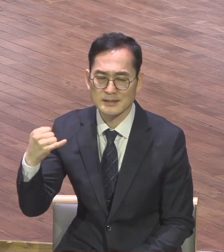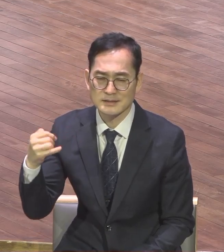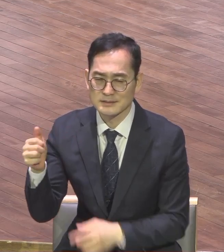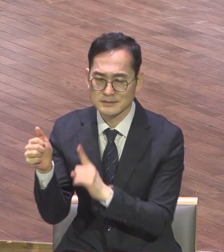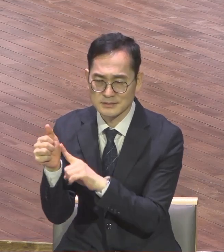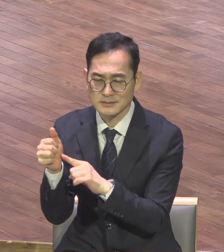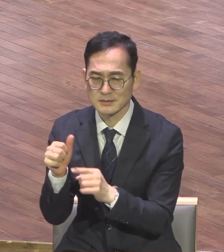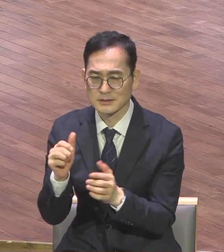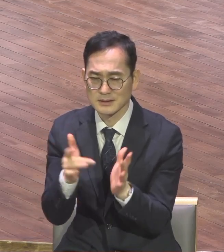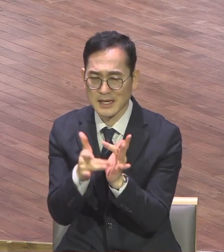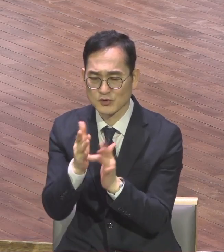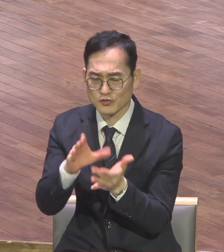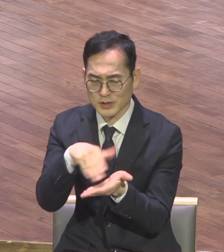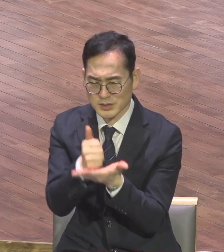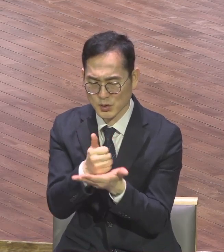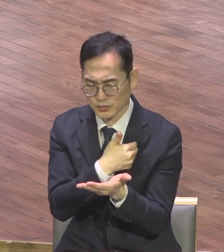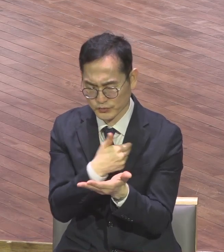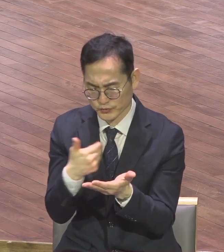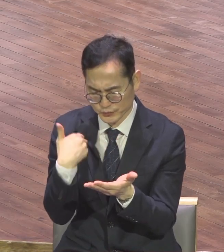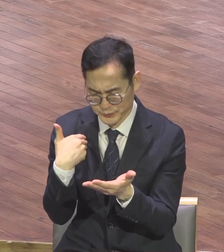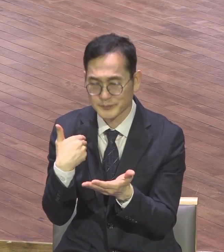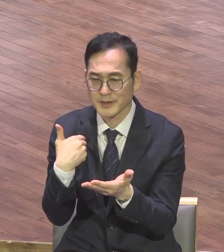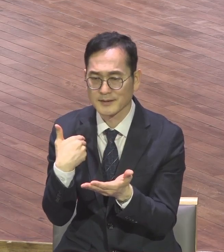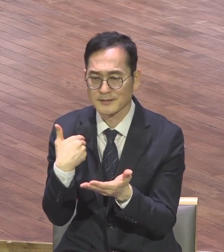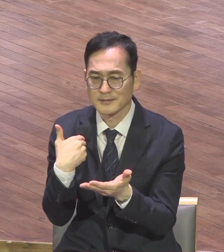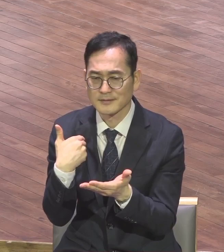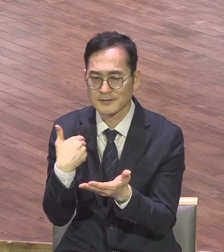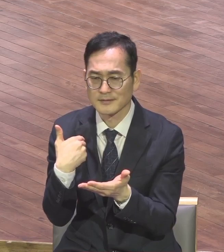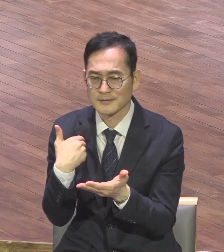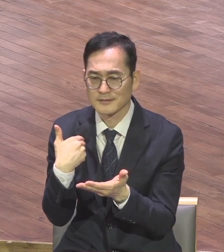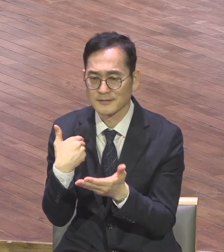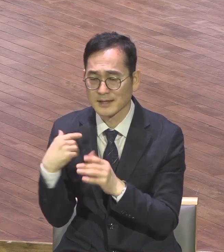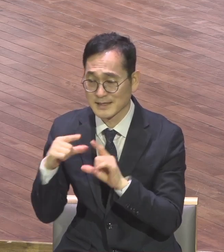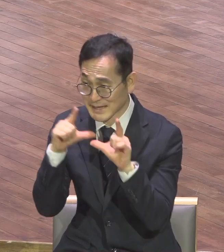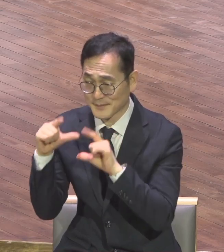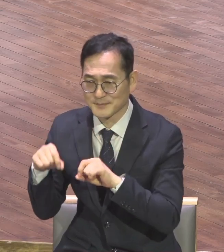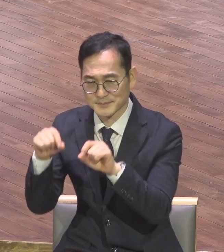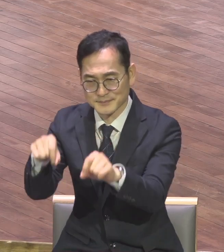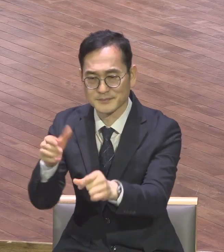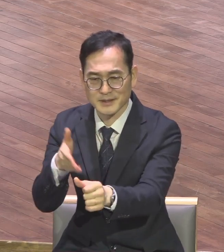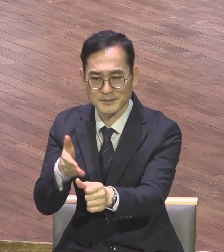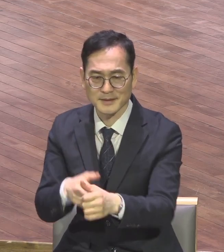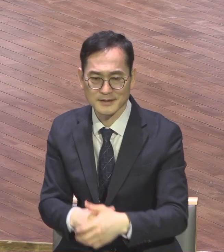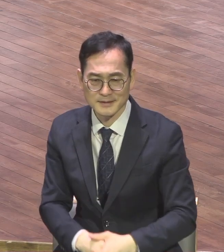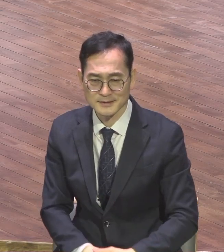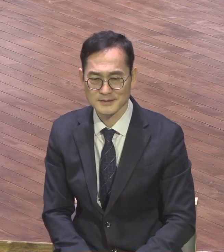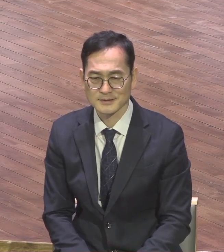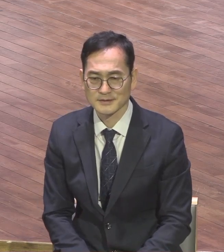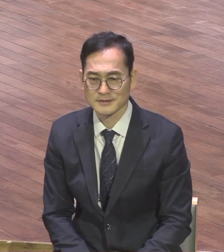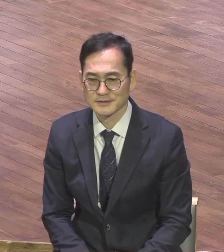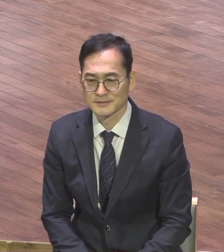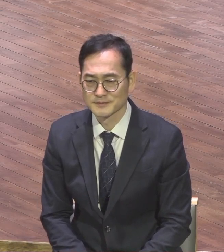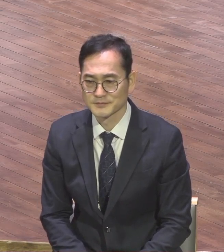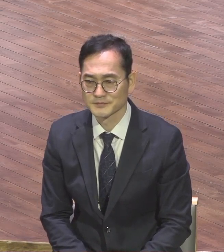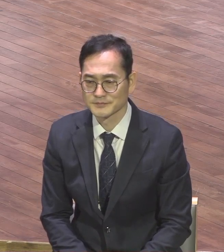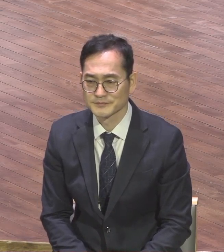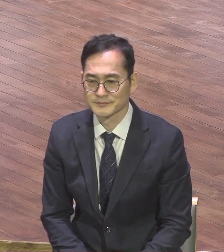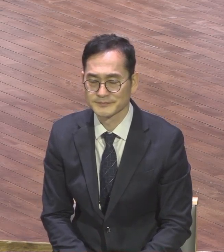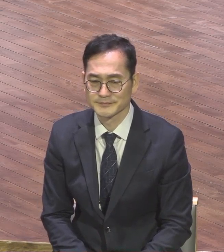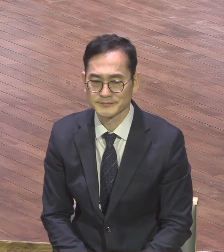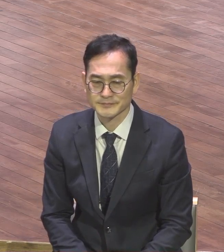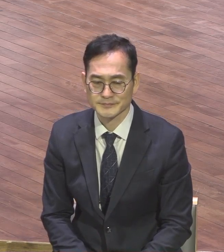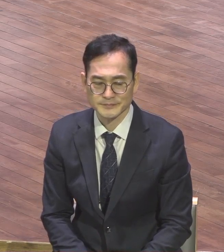그리스도로 충만한 그러한 여러분 되길 바랍니다. 우리 예언계